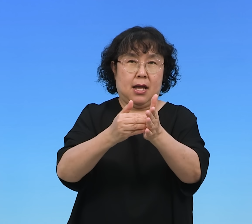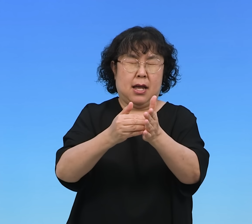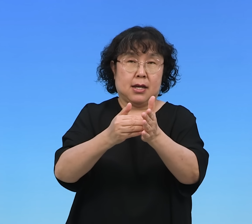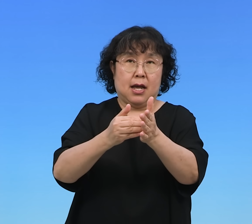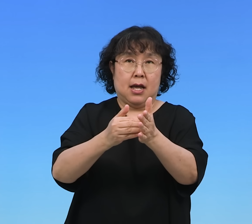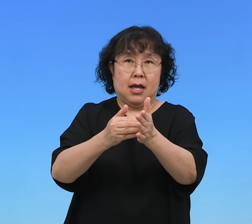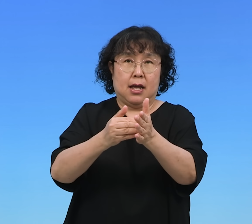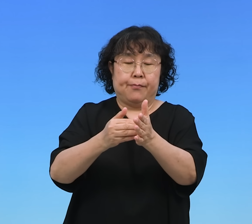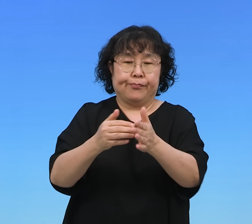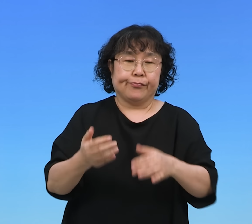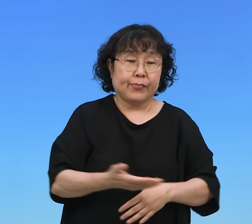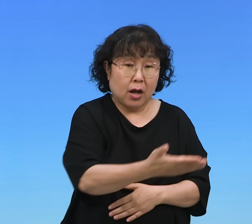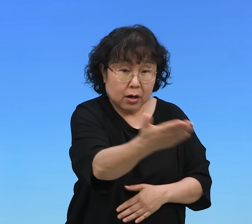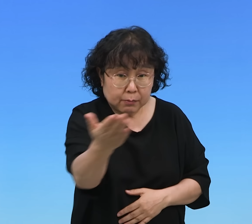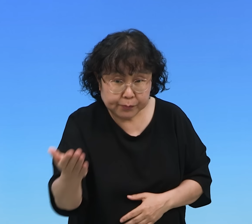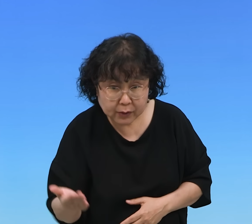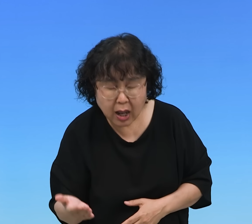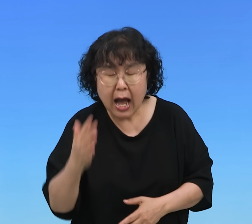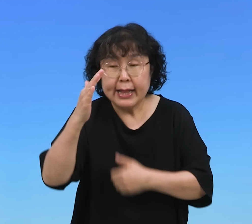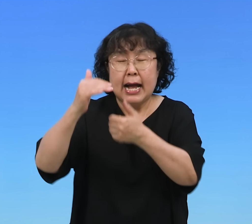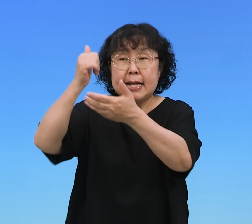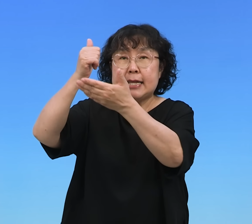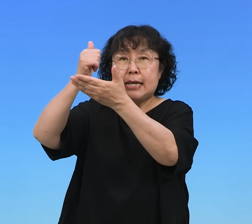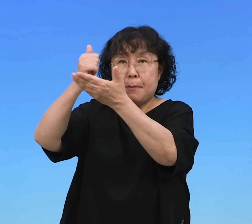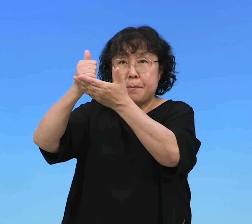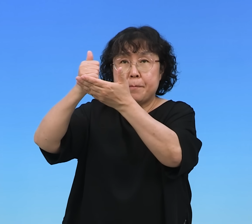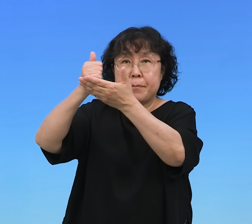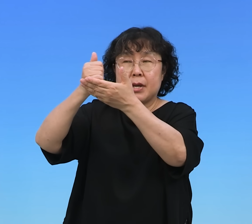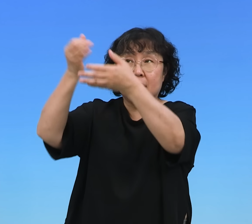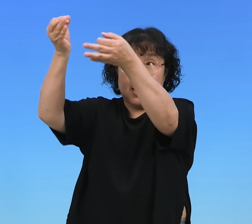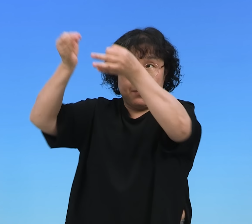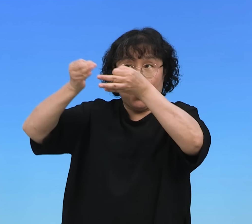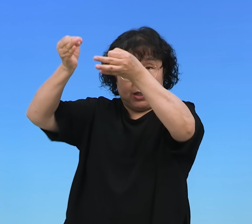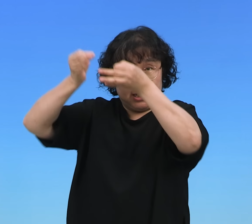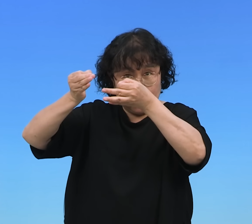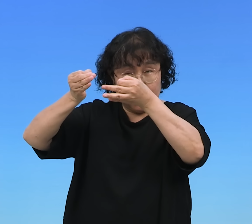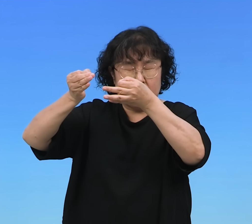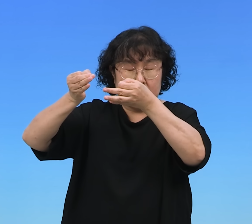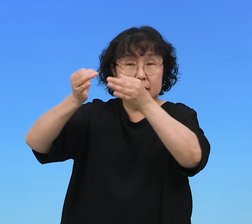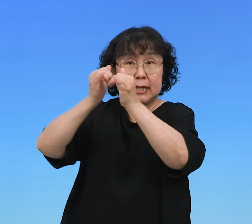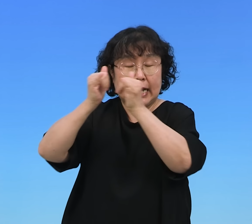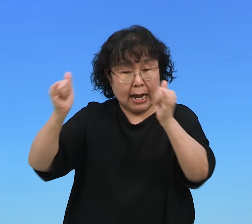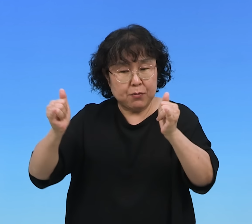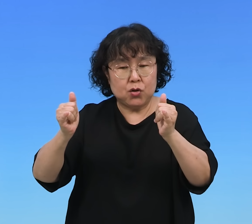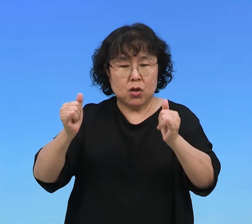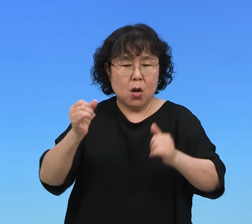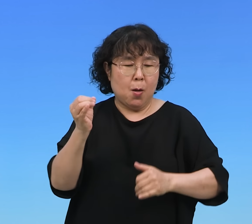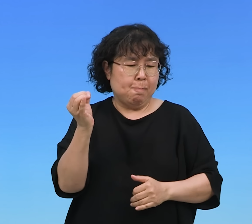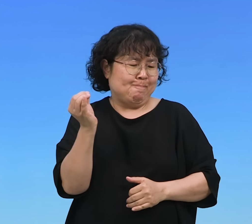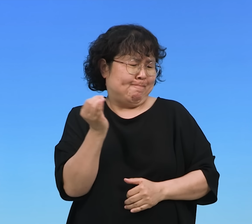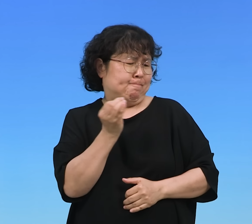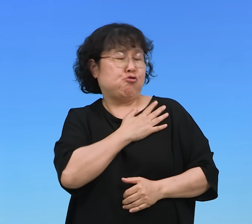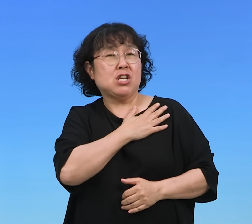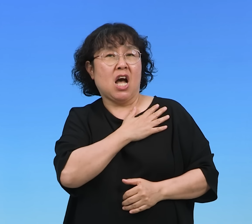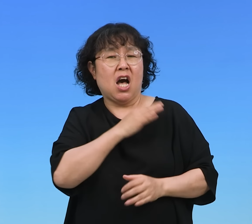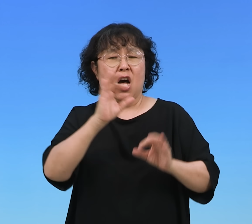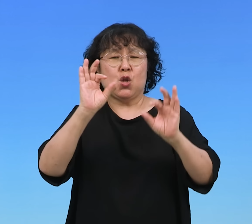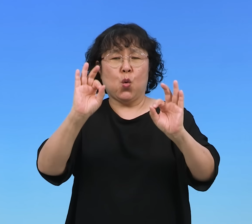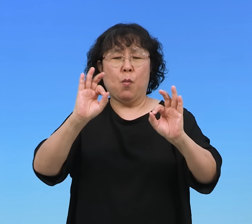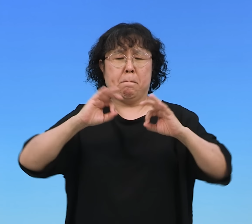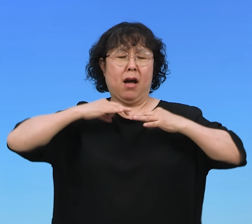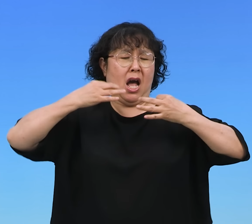받는 인생은요. 그래서 막 사업이 잘 돼서 돈 많이 버는 게 그게 핵심 인생이 아니에요. 야베스가